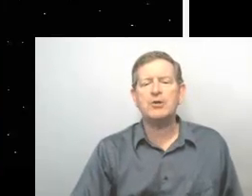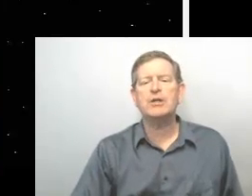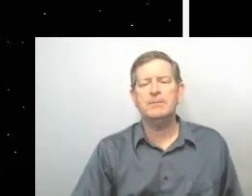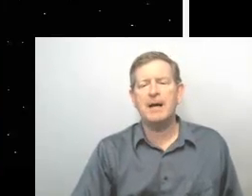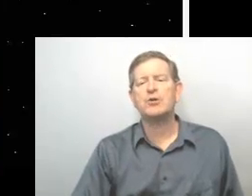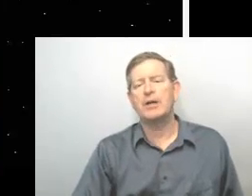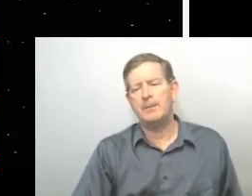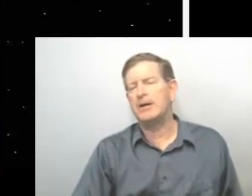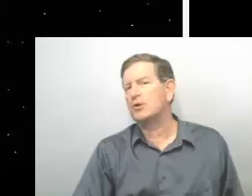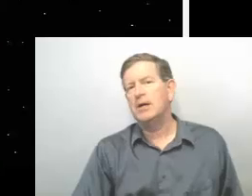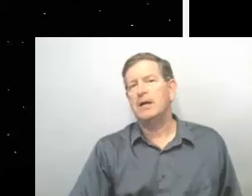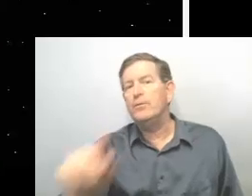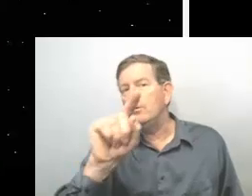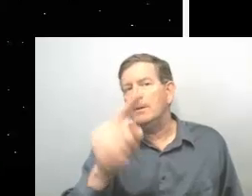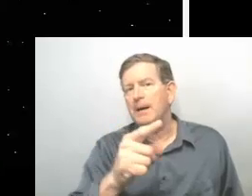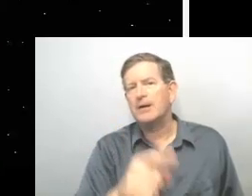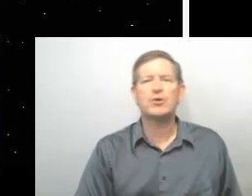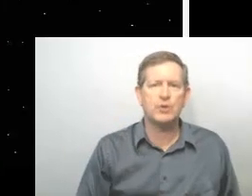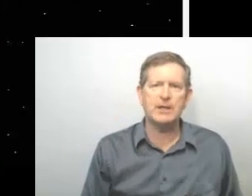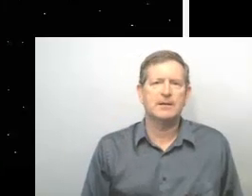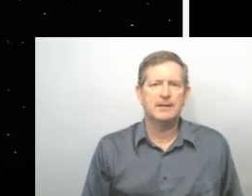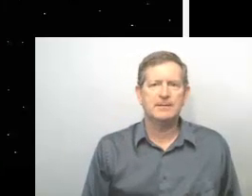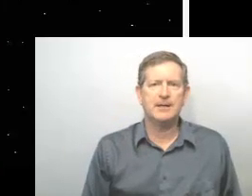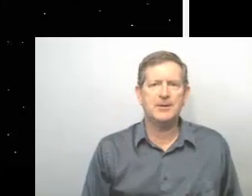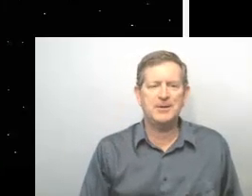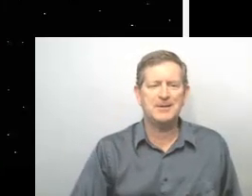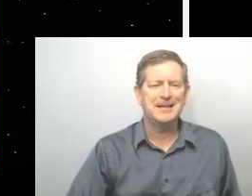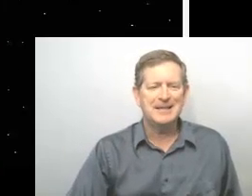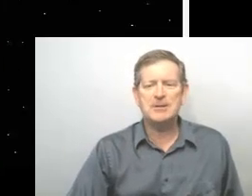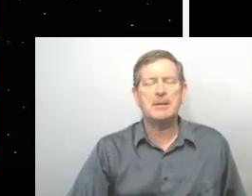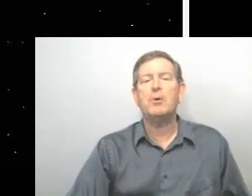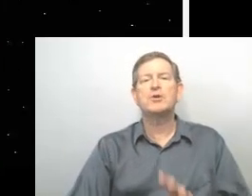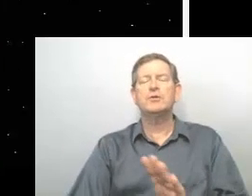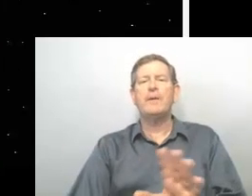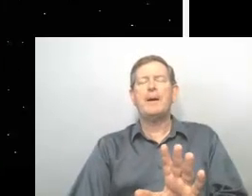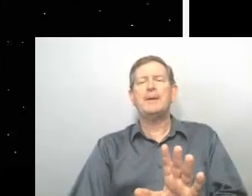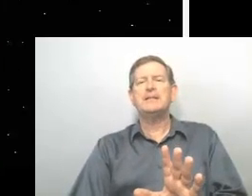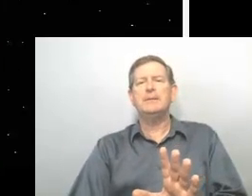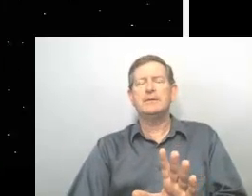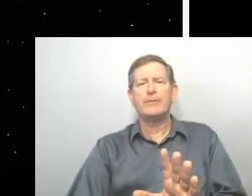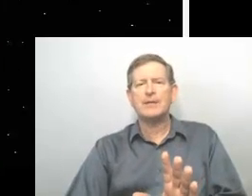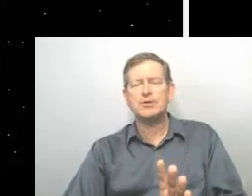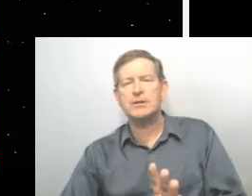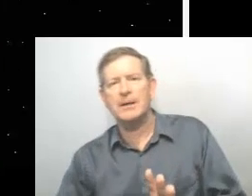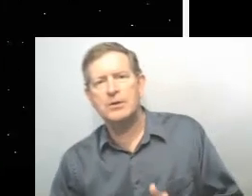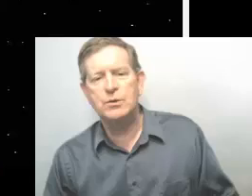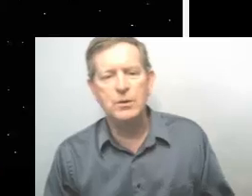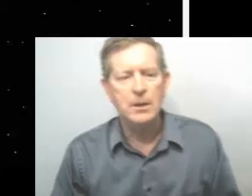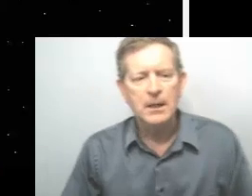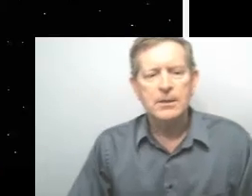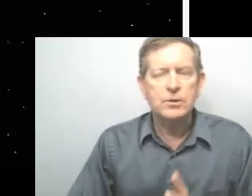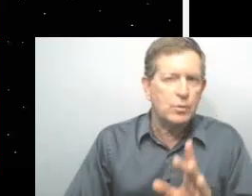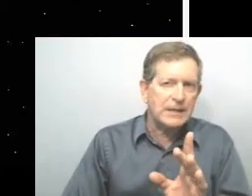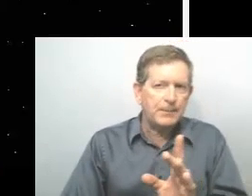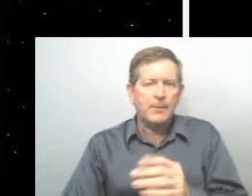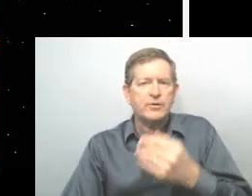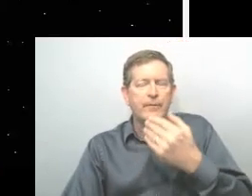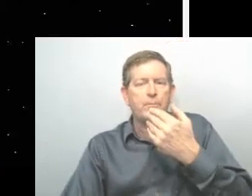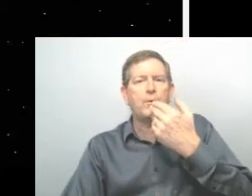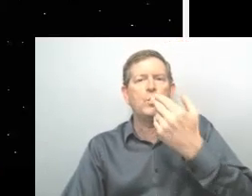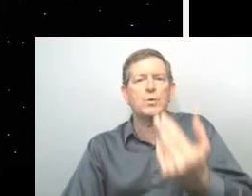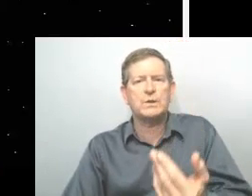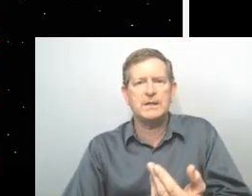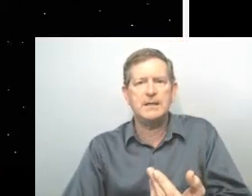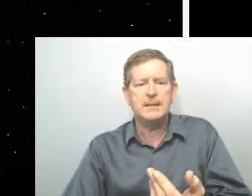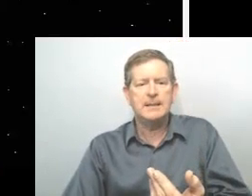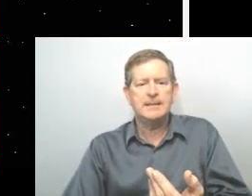tu marches, il marche, elle marche, et vous marchez. D'accord? Ok, moi, je ne vais pas passer davantage de temps là-dessus. Tout simplement, je vais